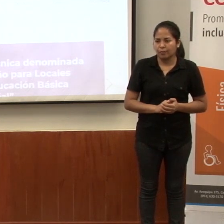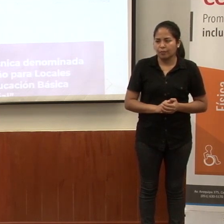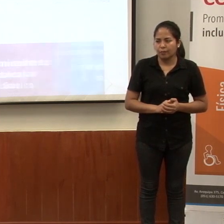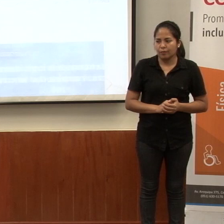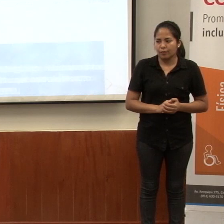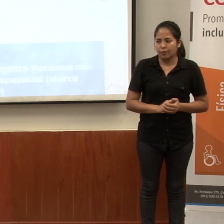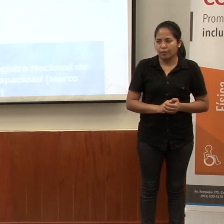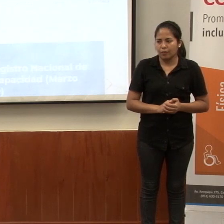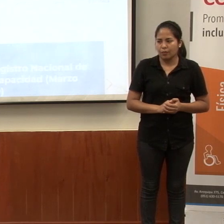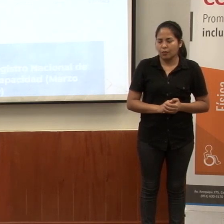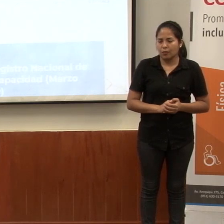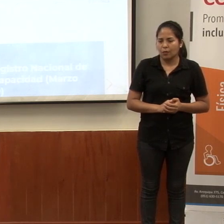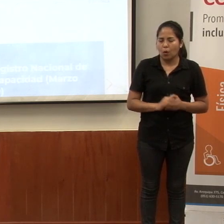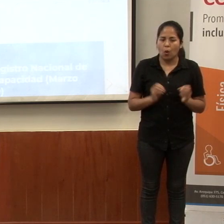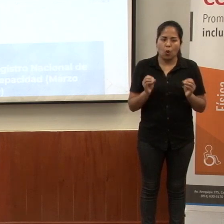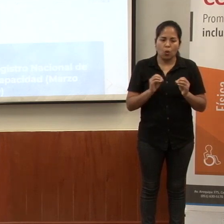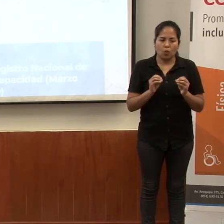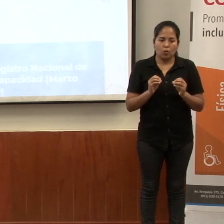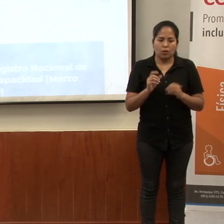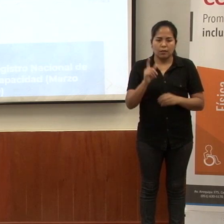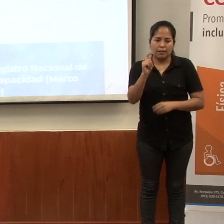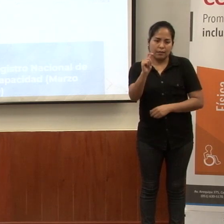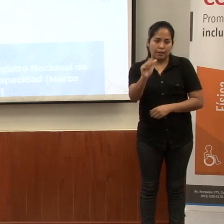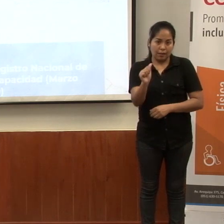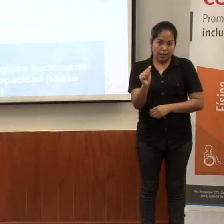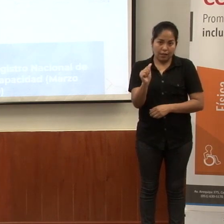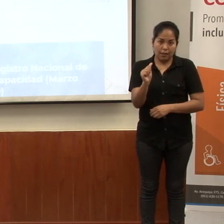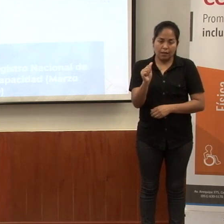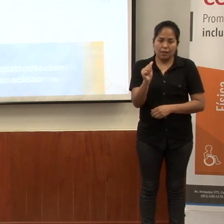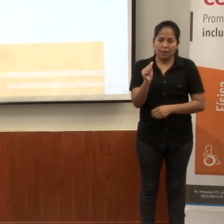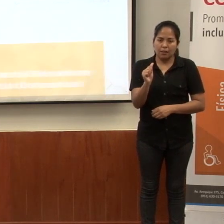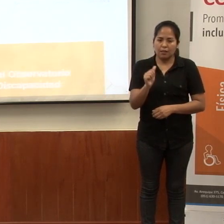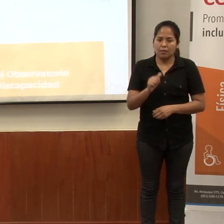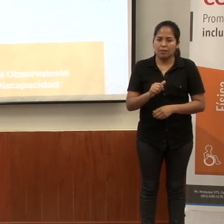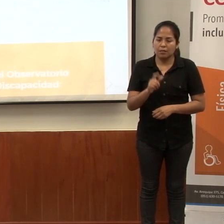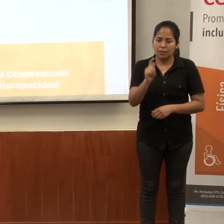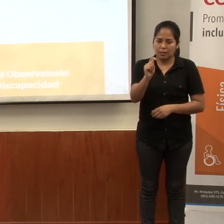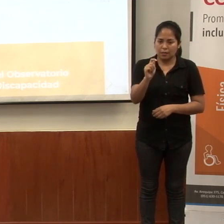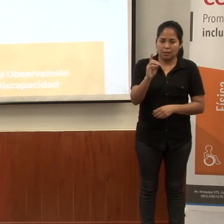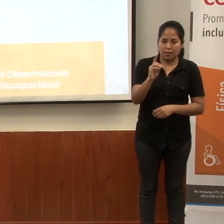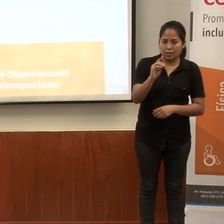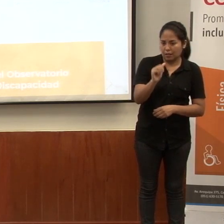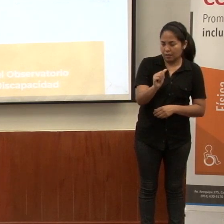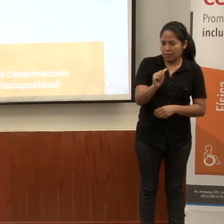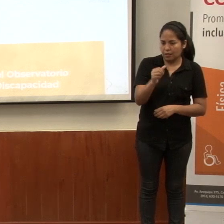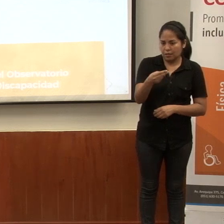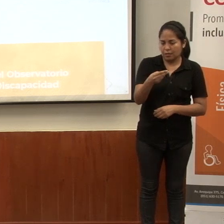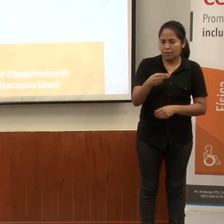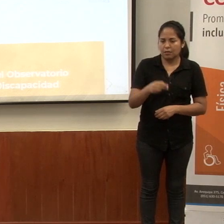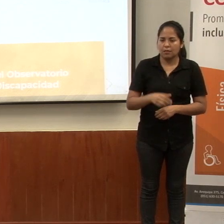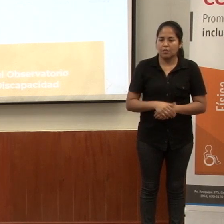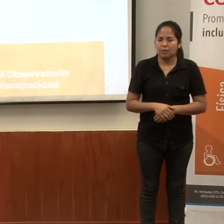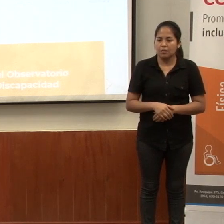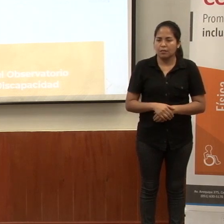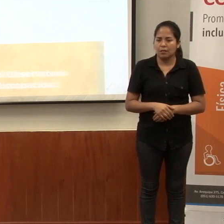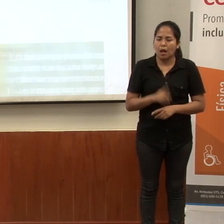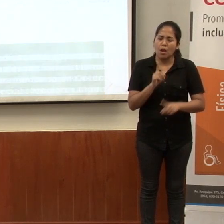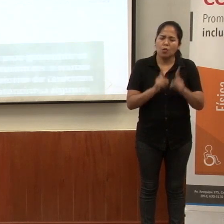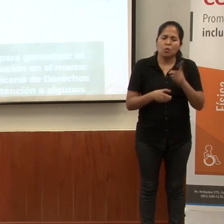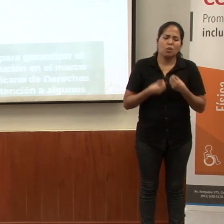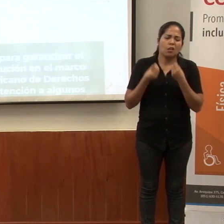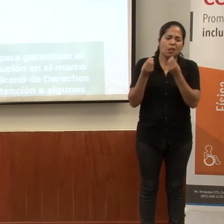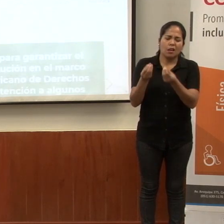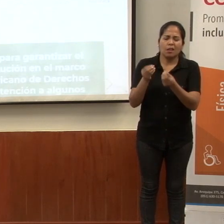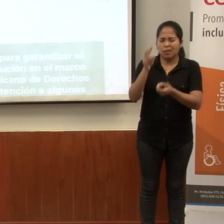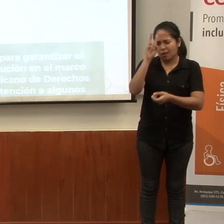o llamada la hiperactividad, el TDAH que le llaman, en muchos PRITES y estos, los califican como problemas de discapacidad. Y no